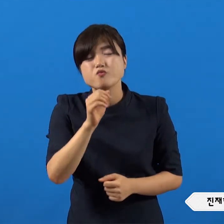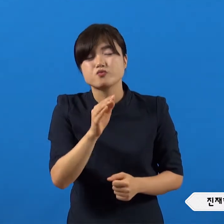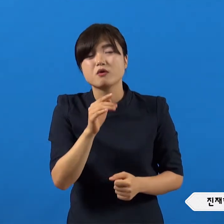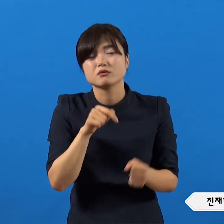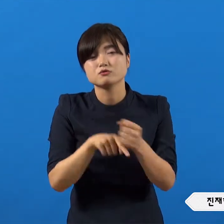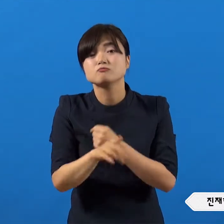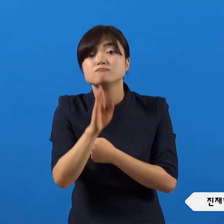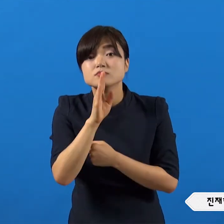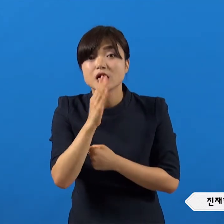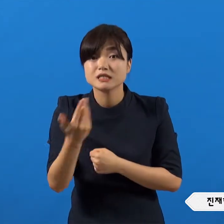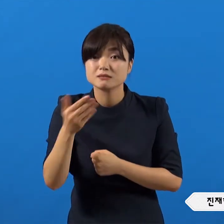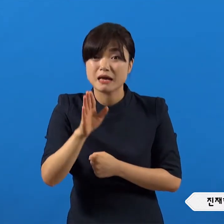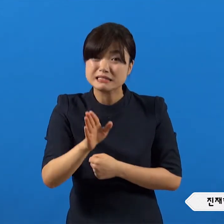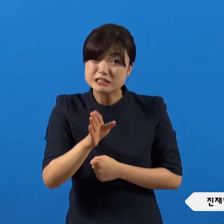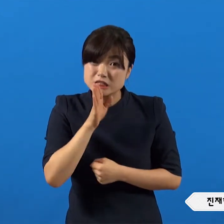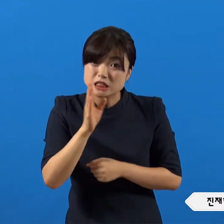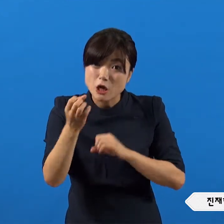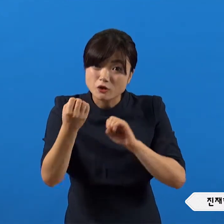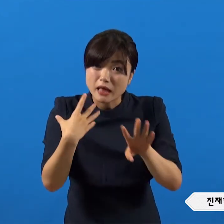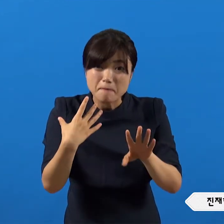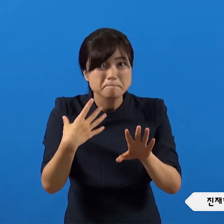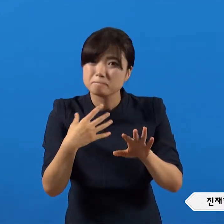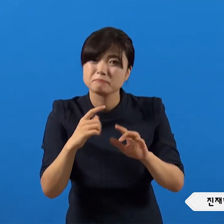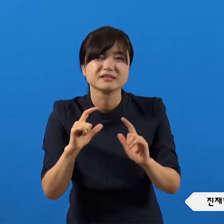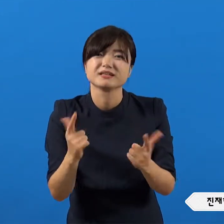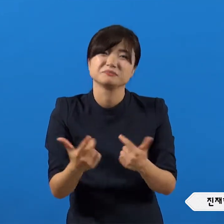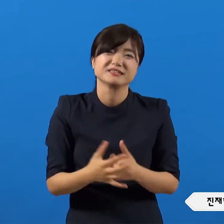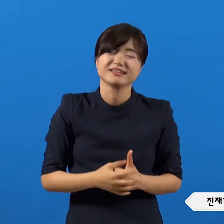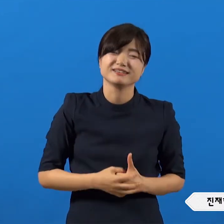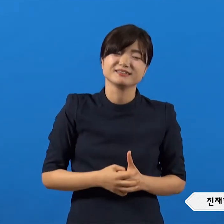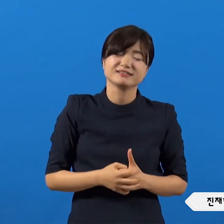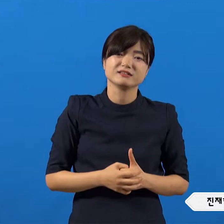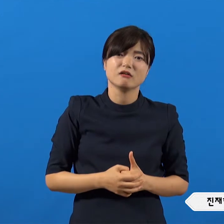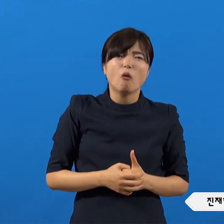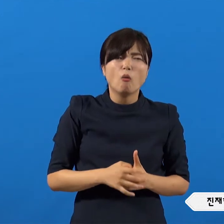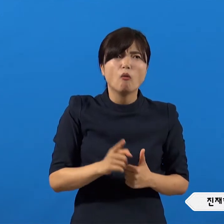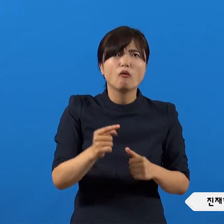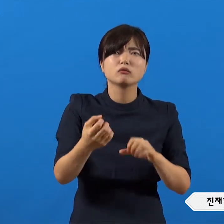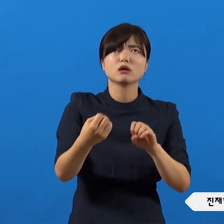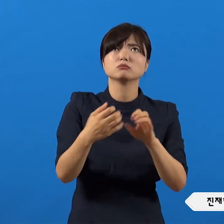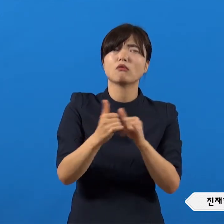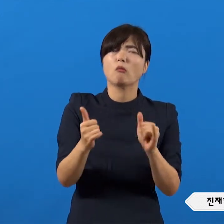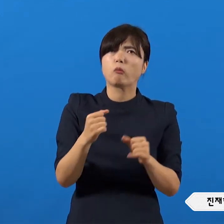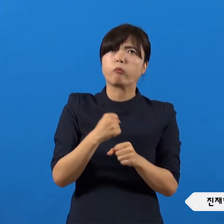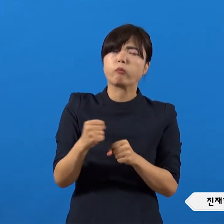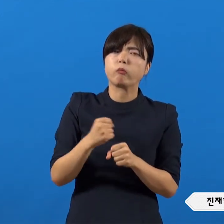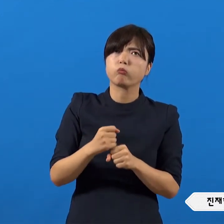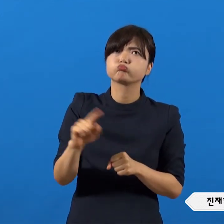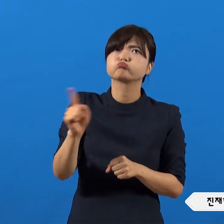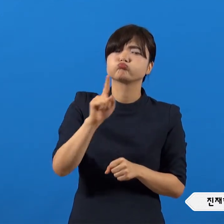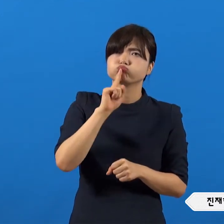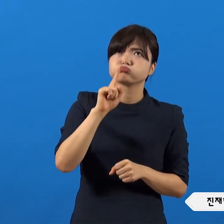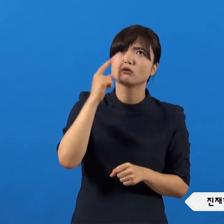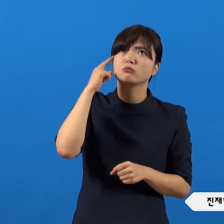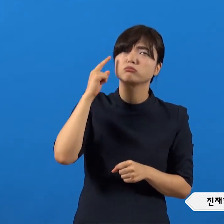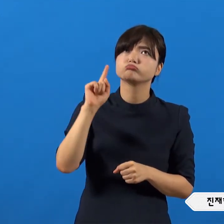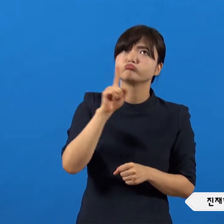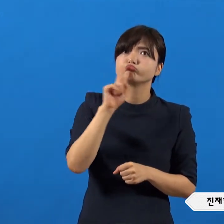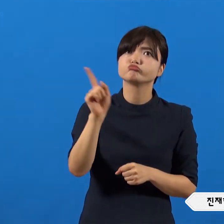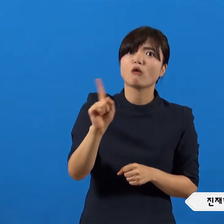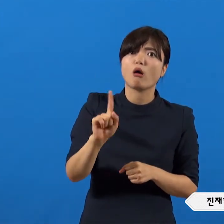하지만 옳은 정답은 아닙니다. 그러면 그분들은 그 외에 무슨 또 다른